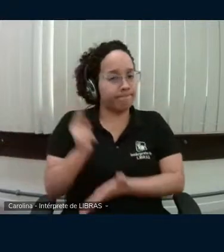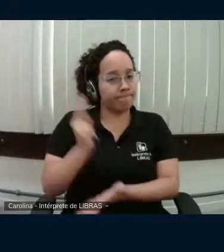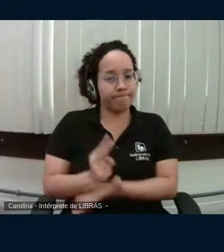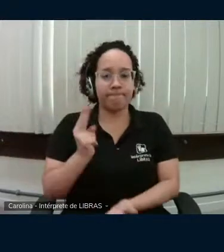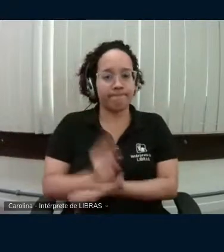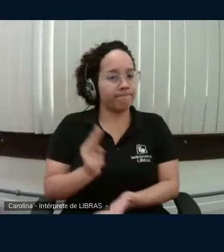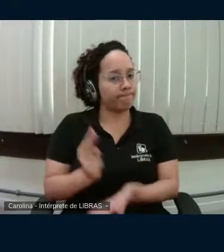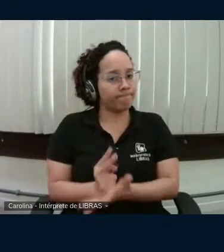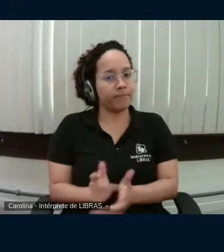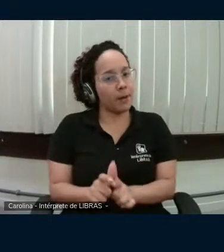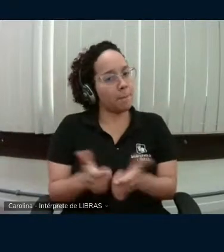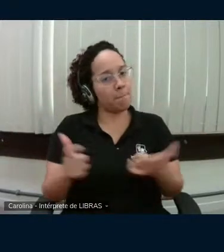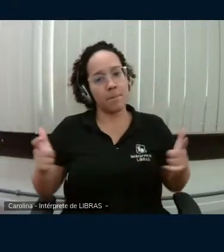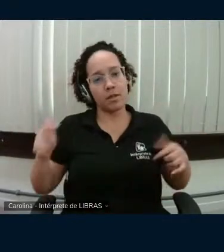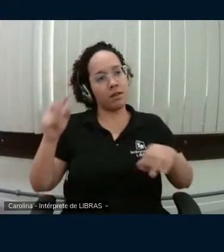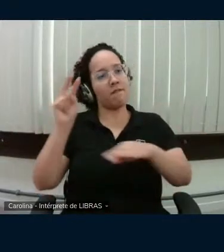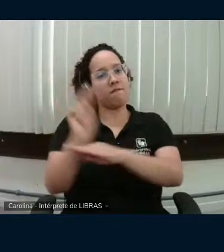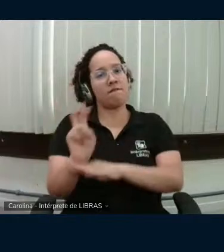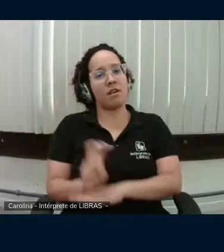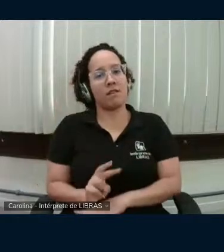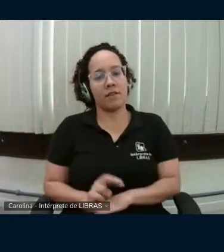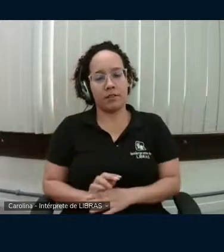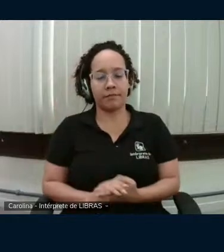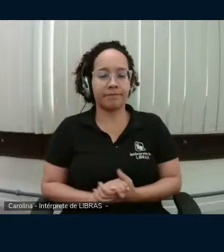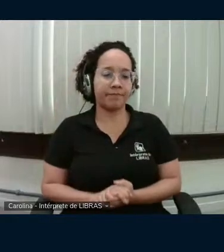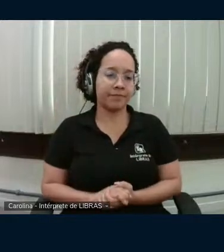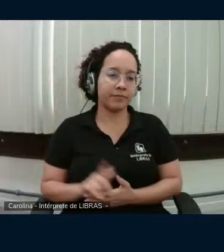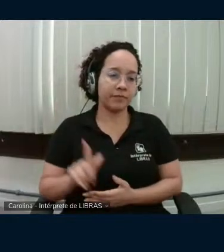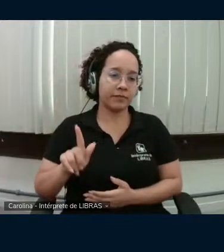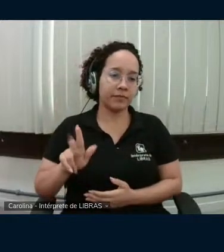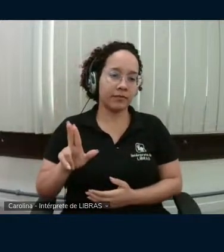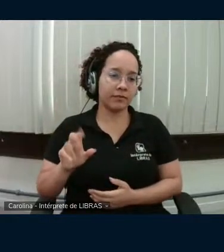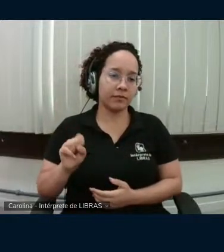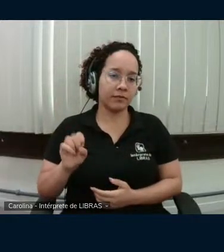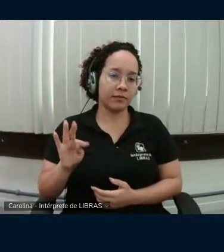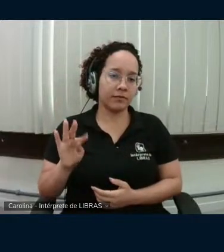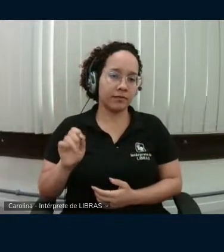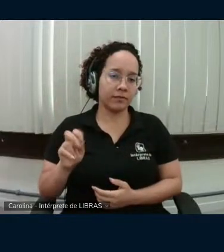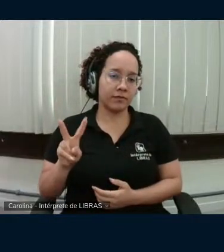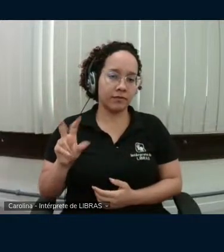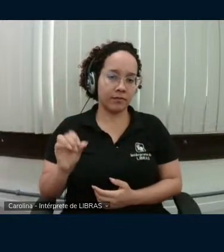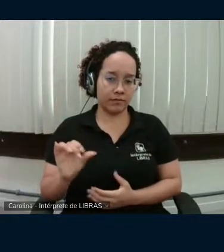de ampliação do acesso. Gustavo, de fato, assim,